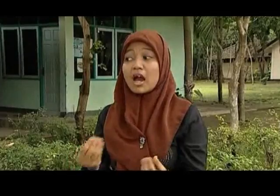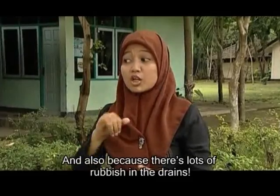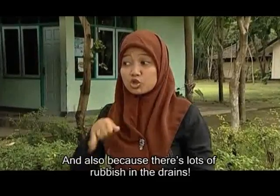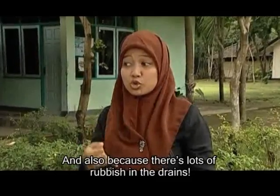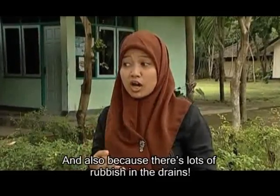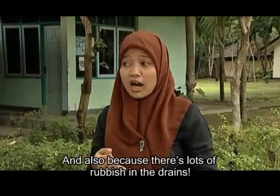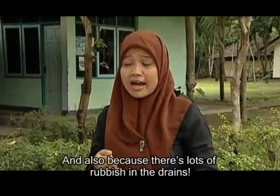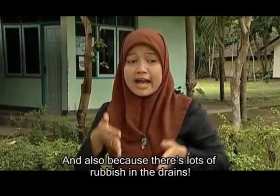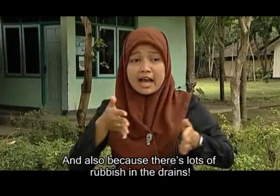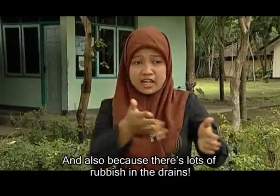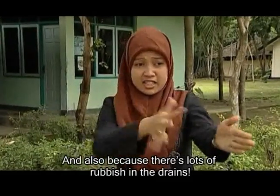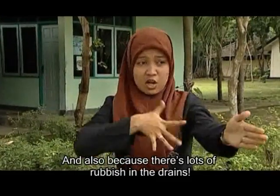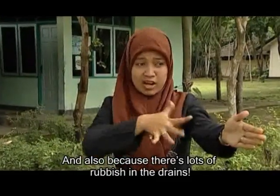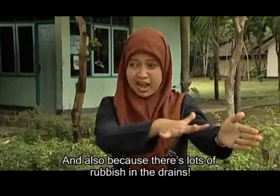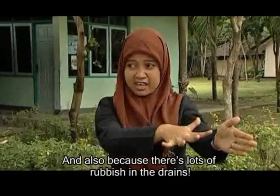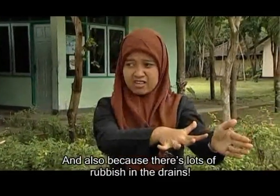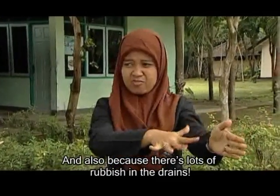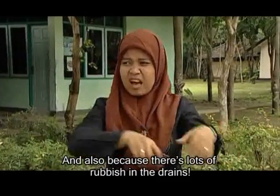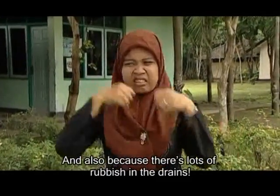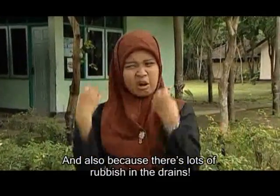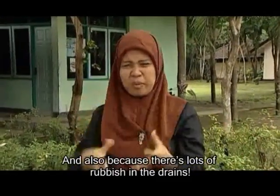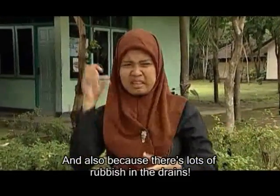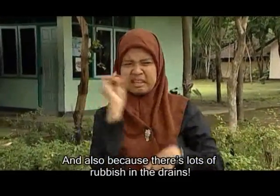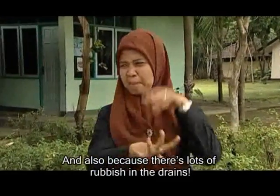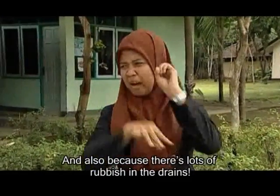Dan juga karena di saluran air terlalu banyak sampah.